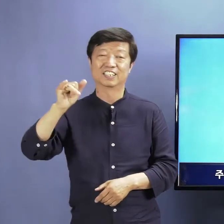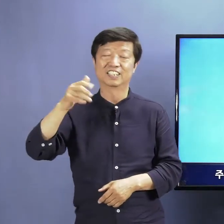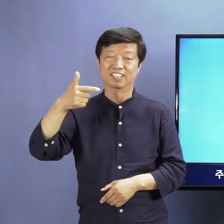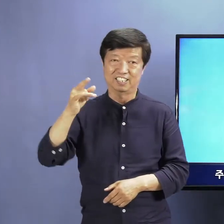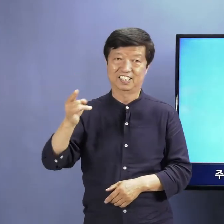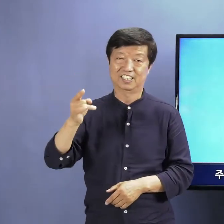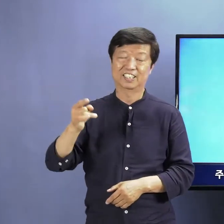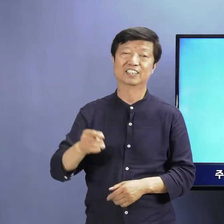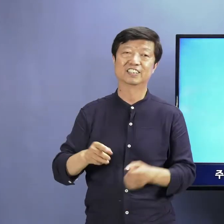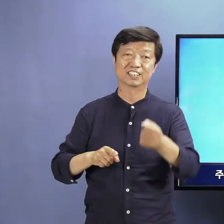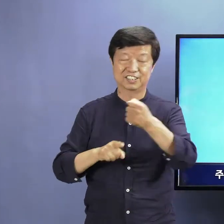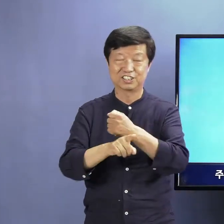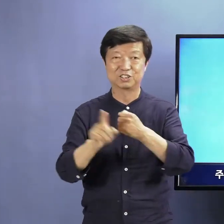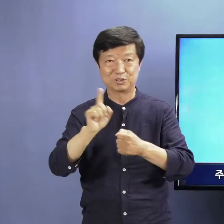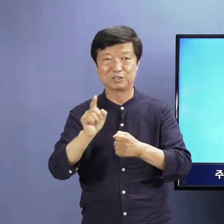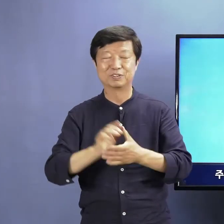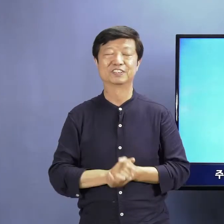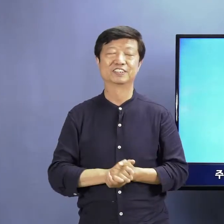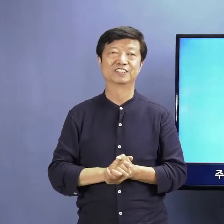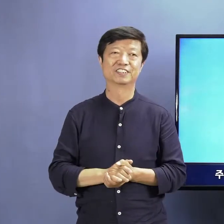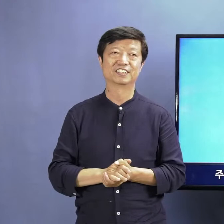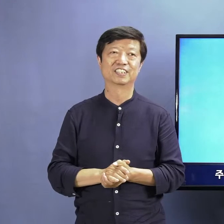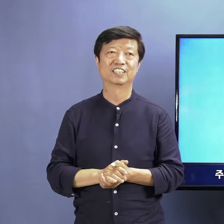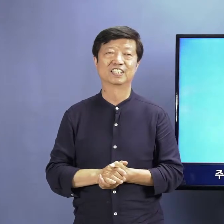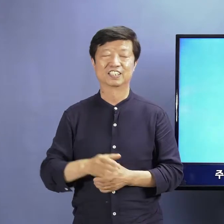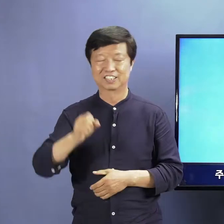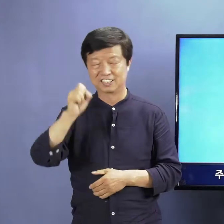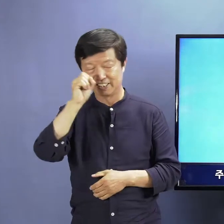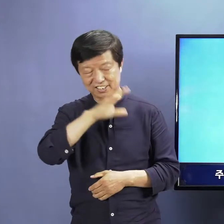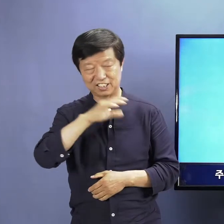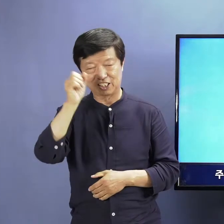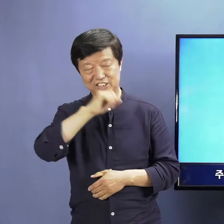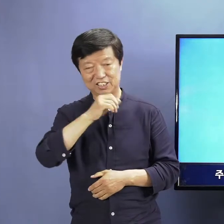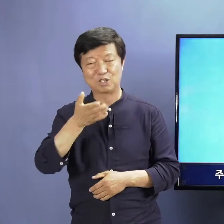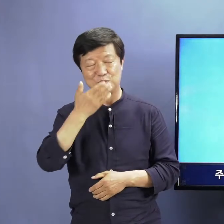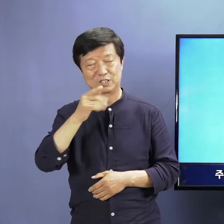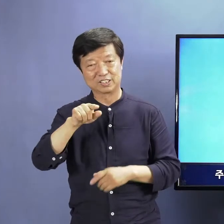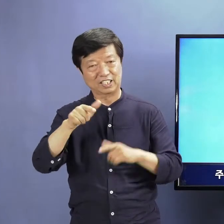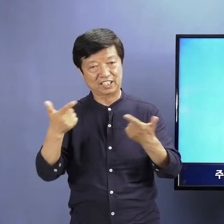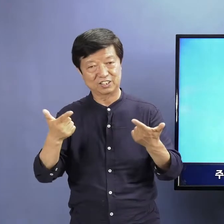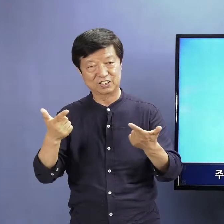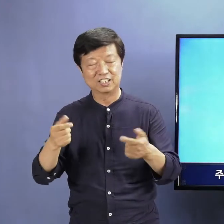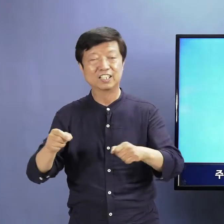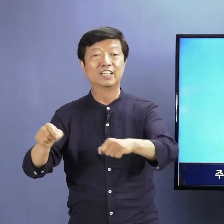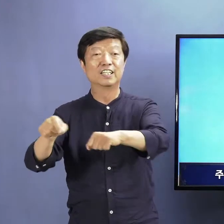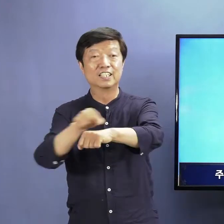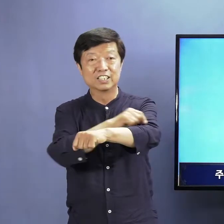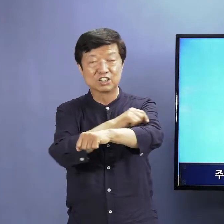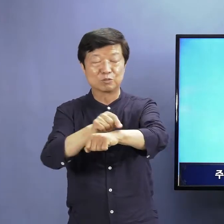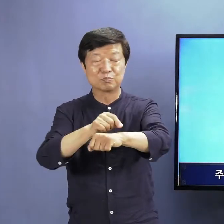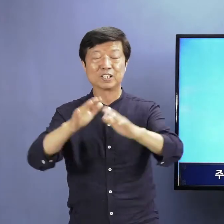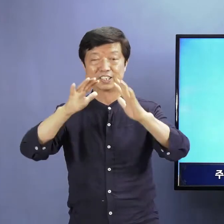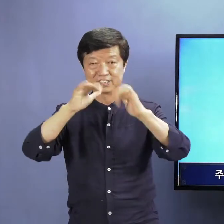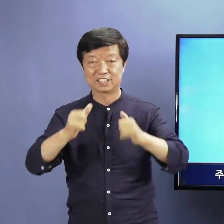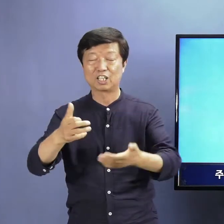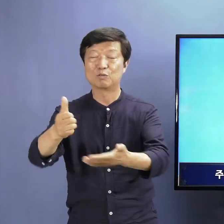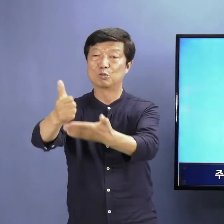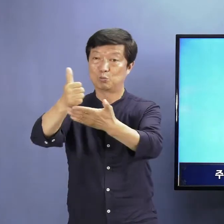클리네는요 어떤 의미냐면요, 그냥 뭐 아무나 먹는 게 아니라 특별한 사람을